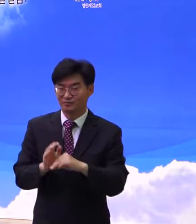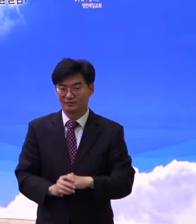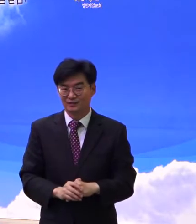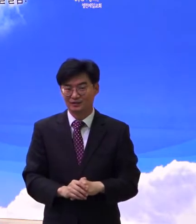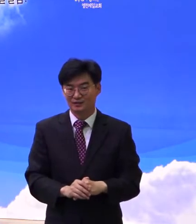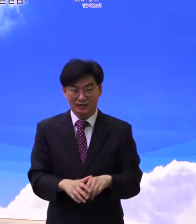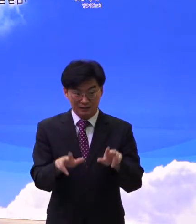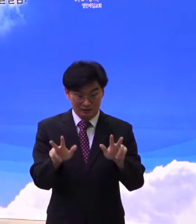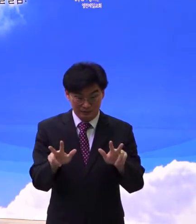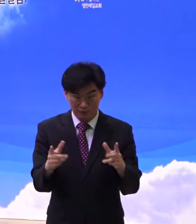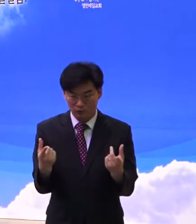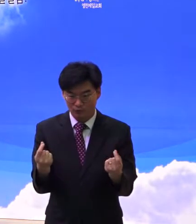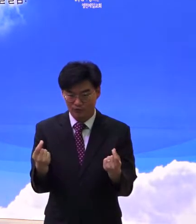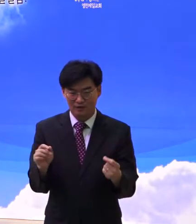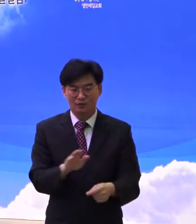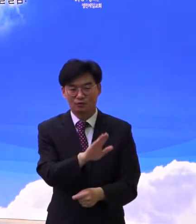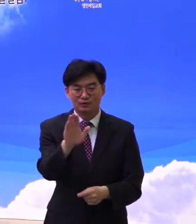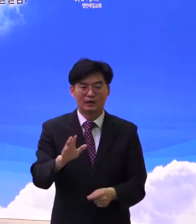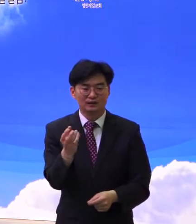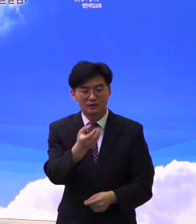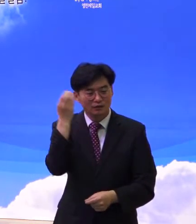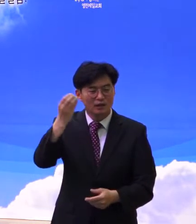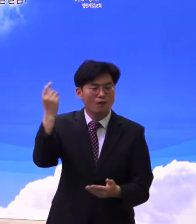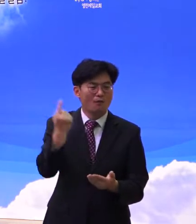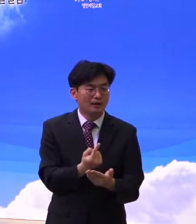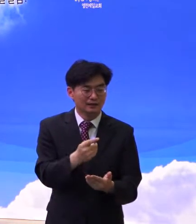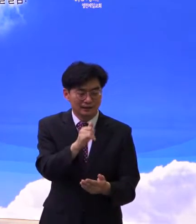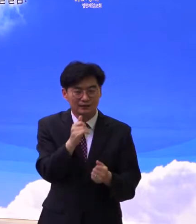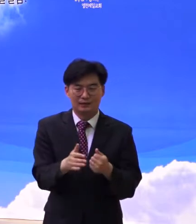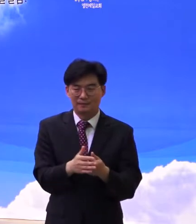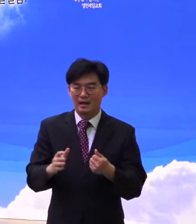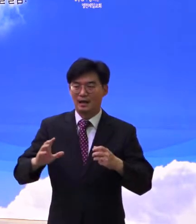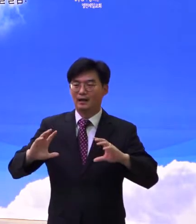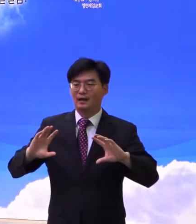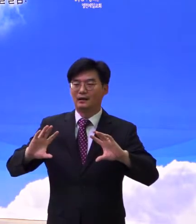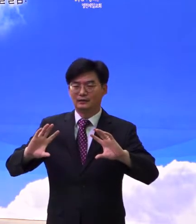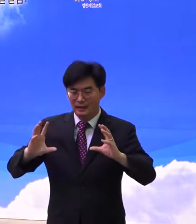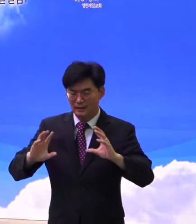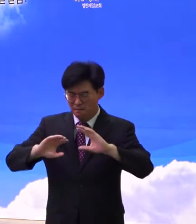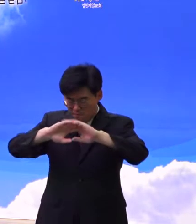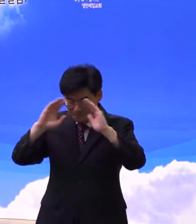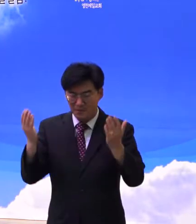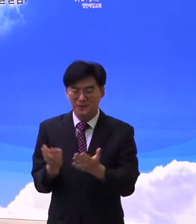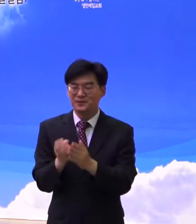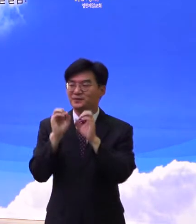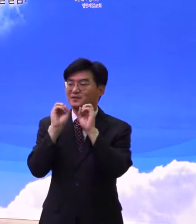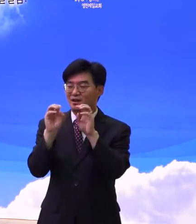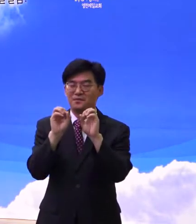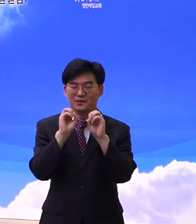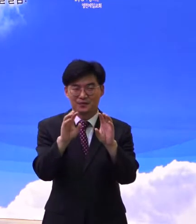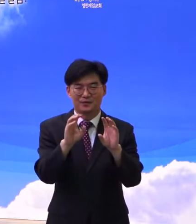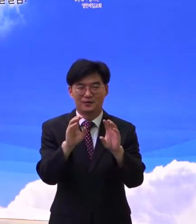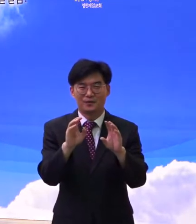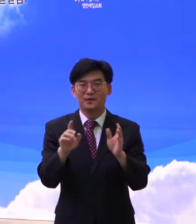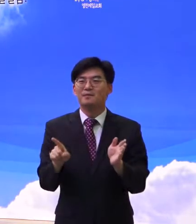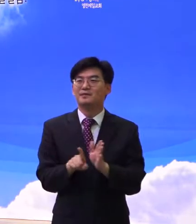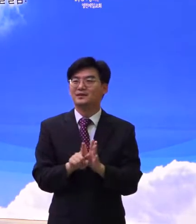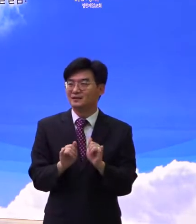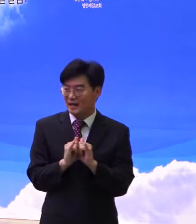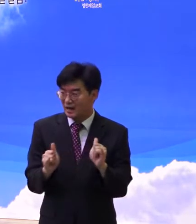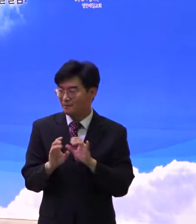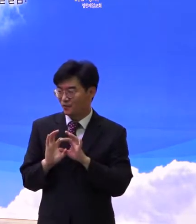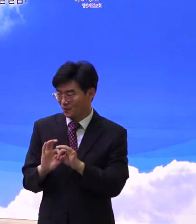구원받아서 그 일에 헌신하고 어떻게 해서든 자신의 온 생을 들여서 하나님의 사람으로 살기를 원하는 그 믿음의 사람들을 통해서